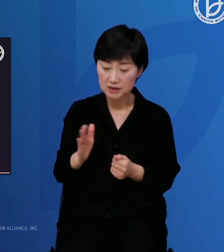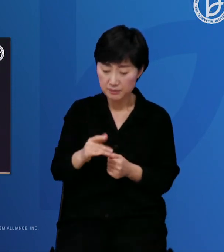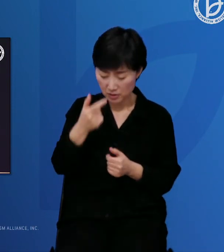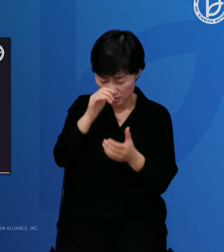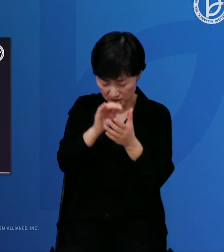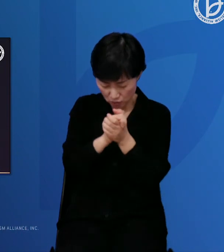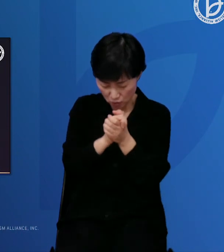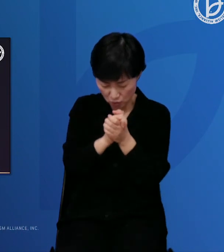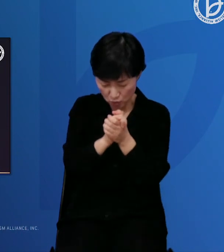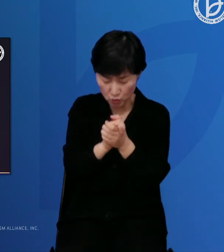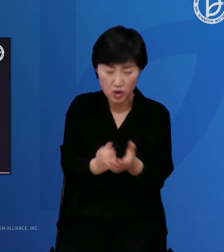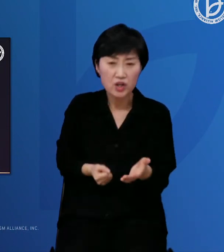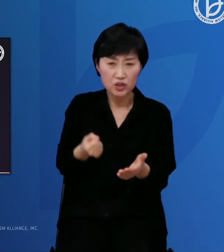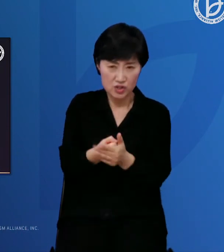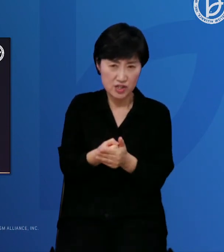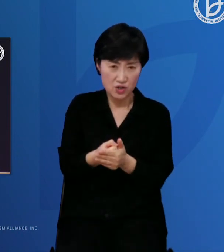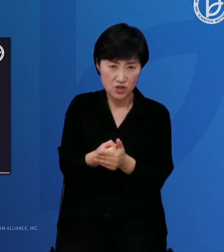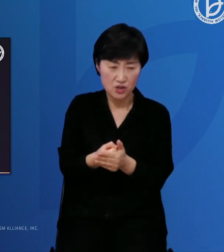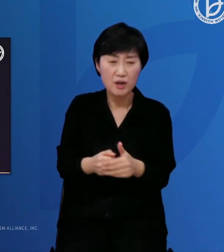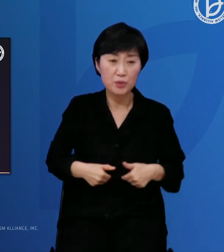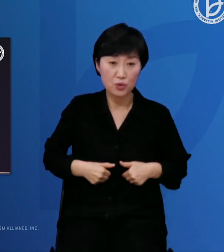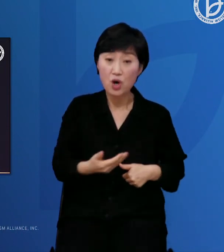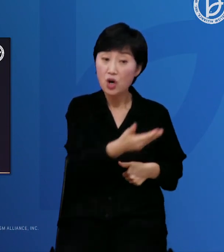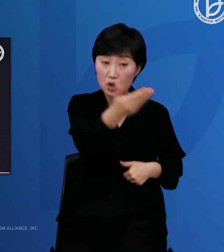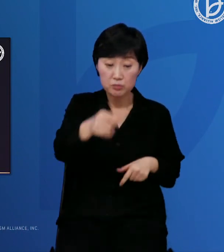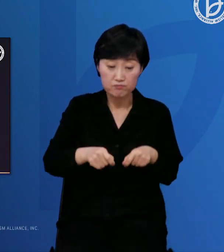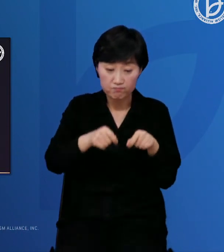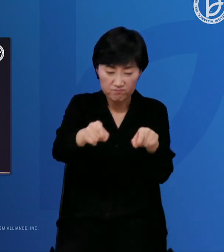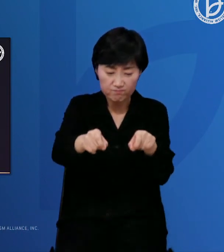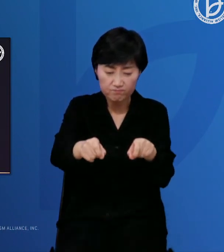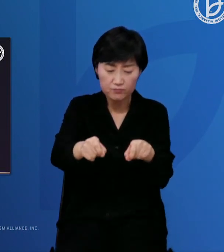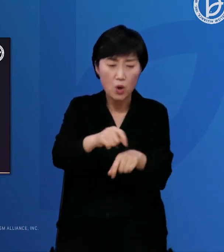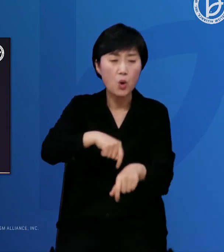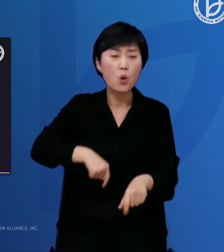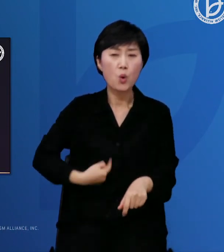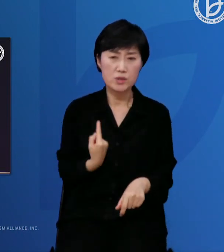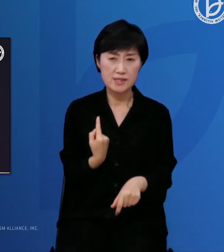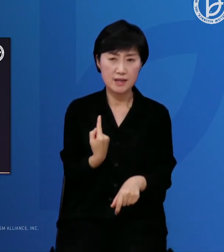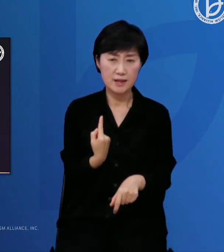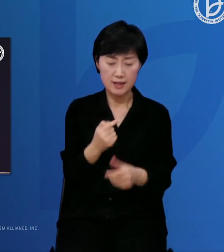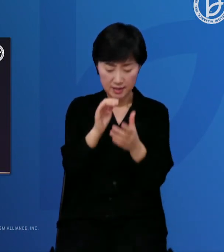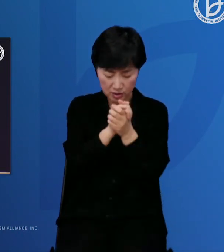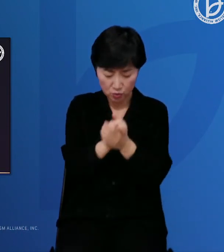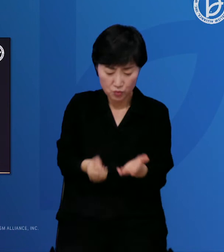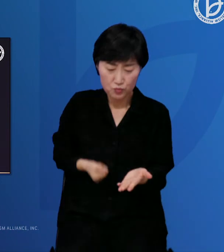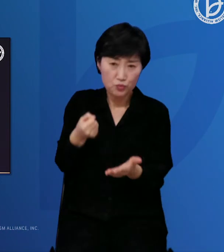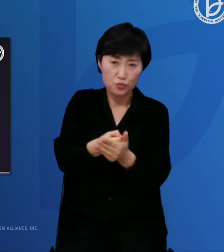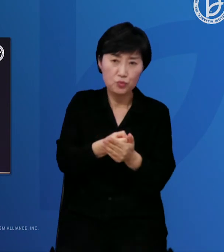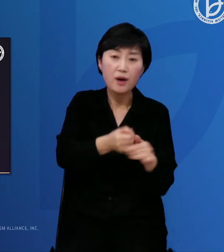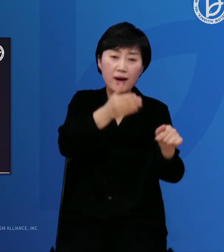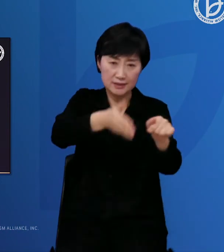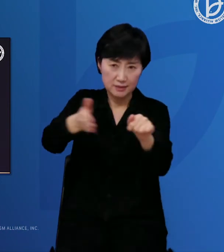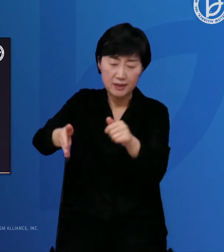must have that time to make your resolution in the wilderness. 두 번째입니다. Second,